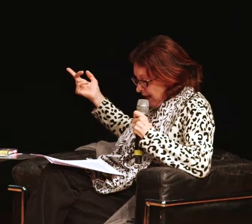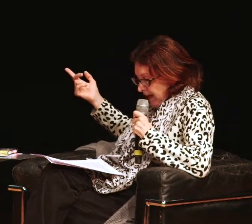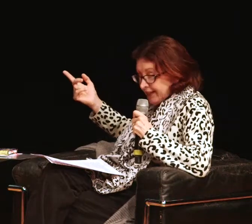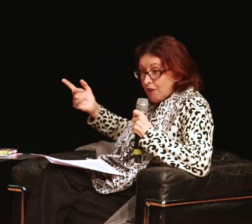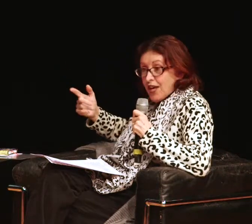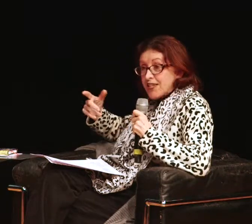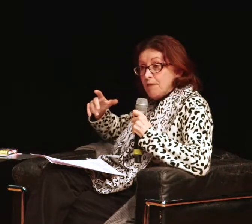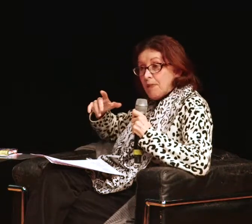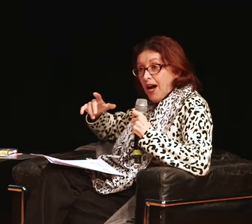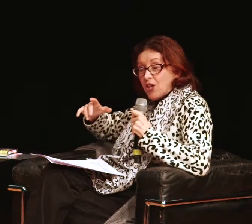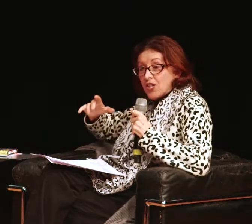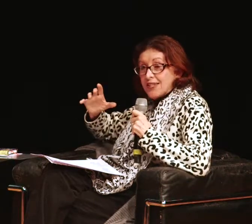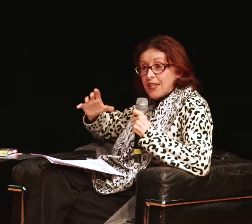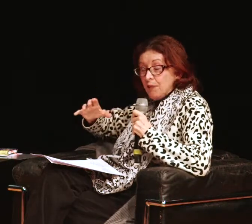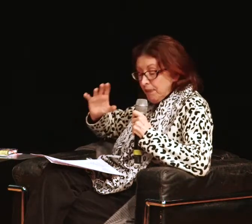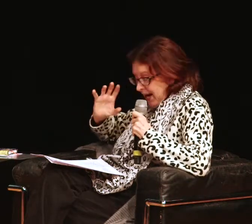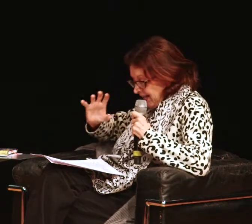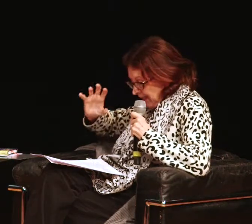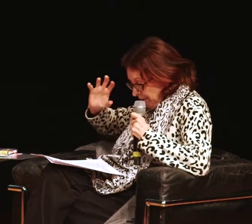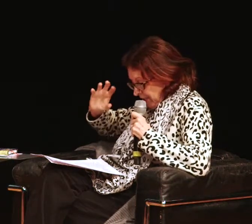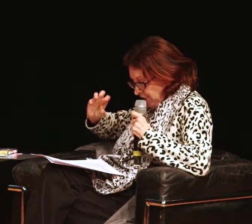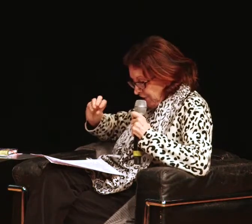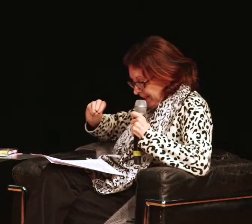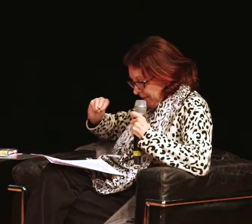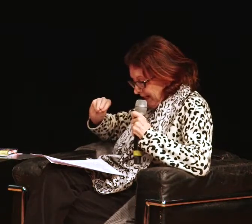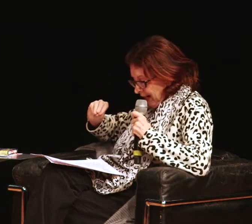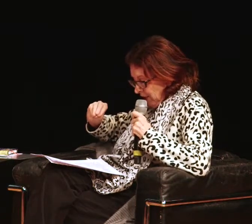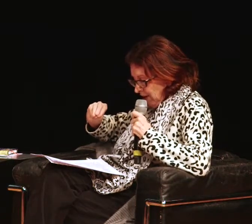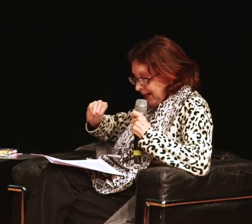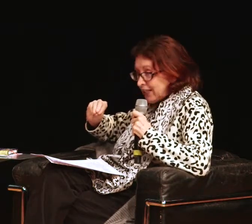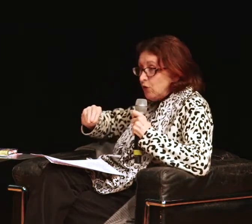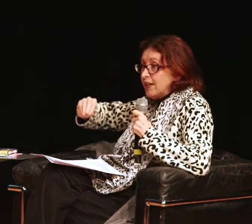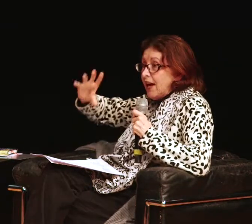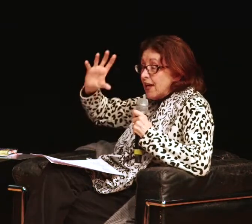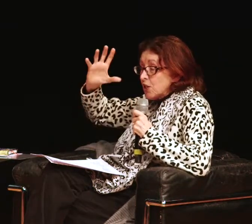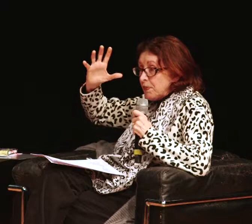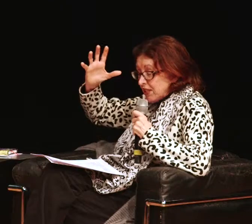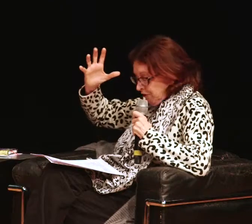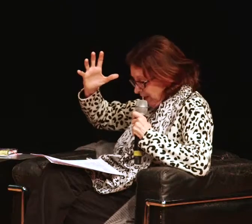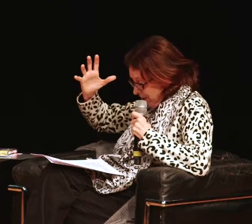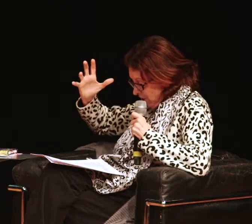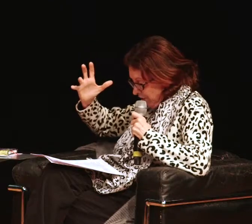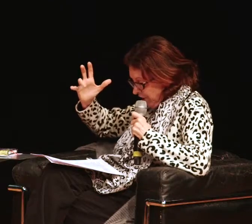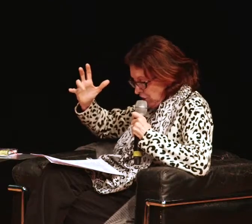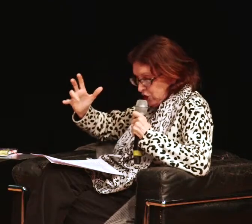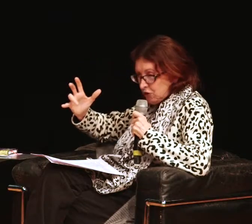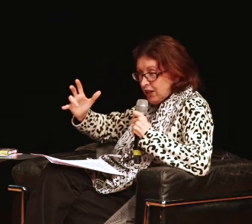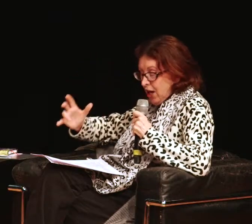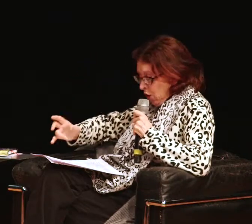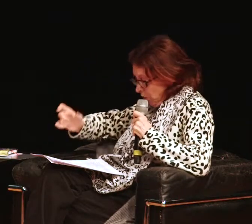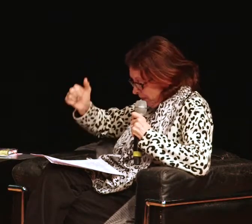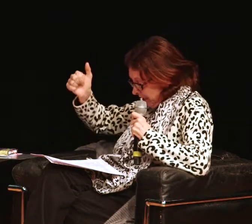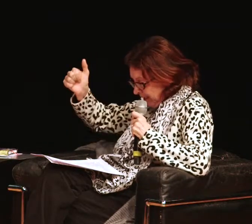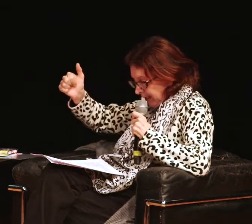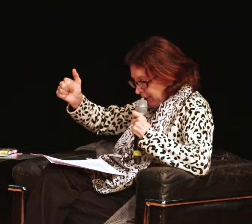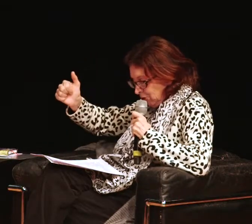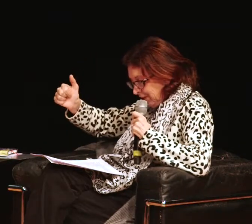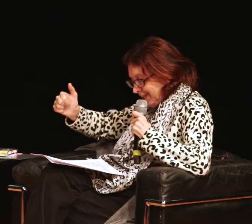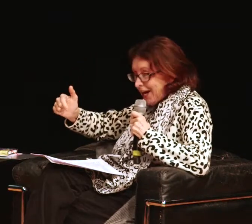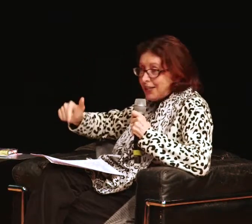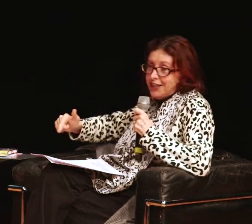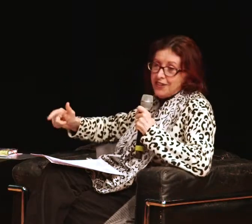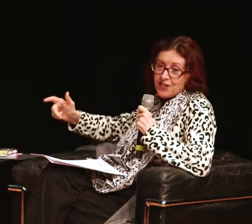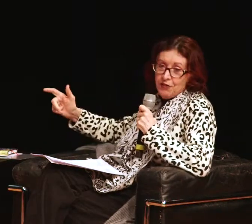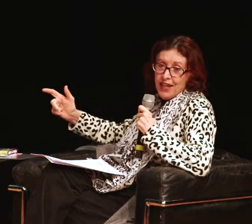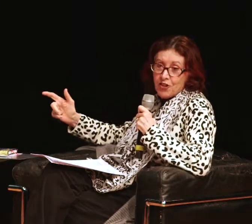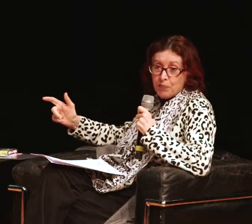vocês, através de imagens que, basicamente, trabalharam aquilo que é especificamente infantil, como brinquedo